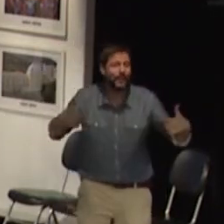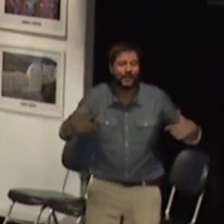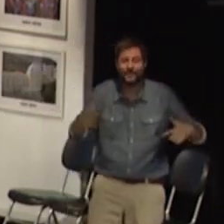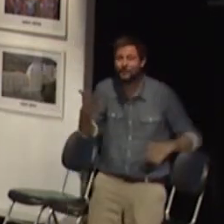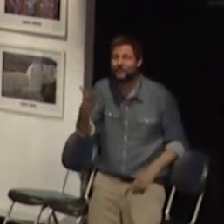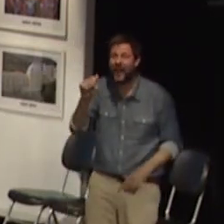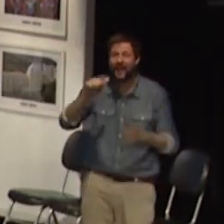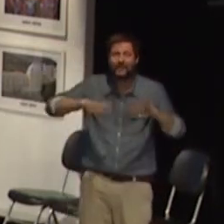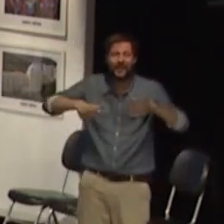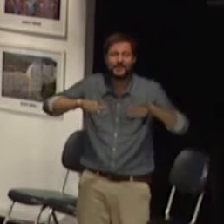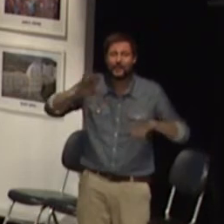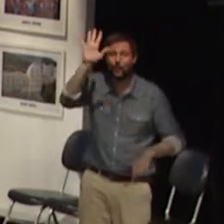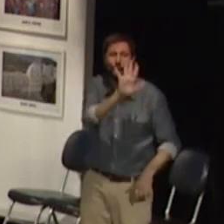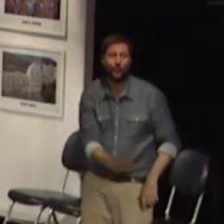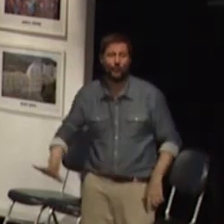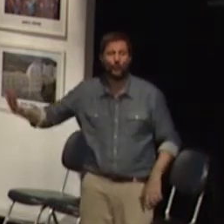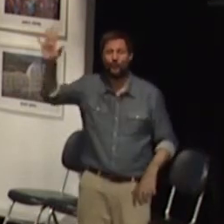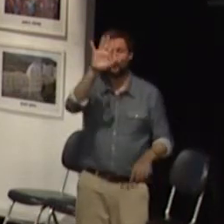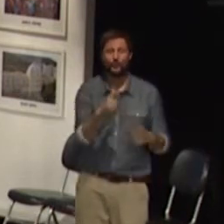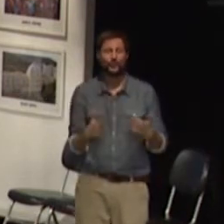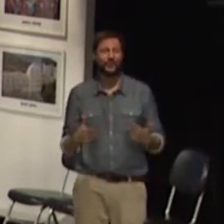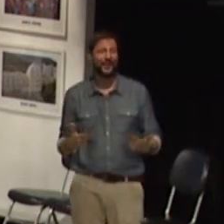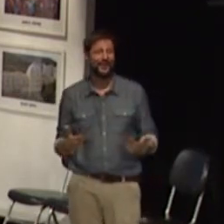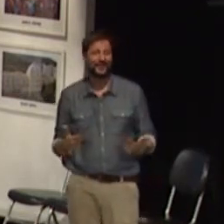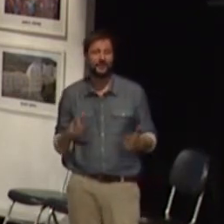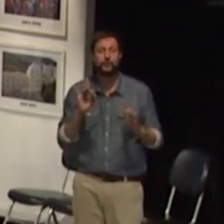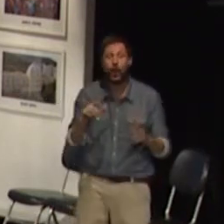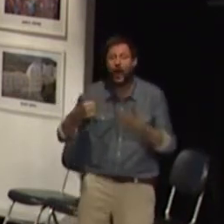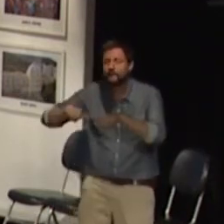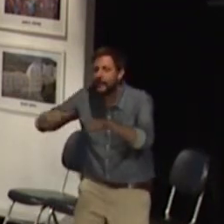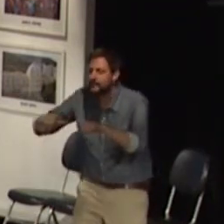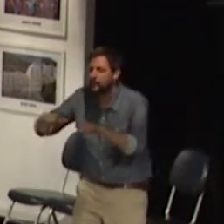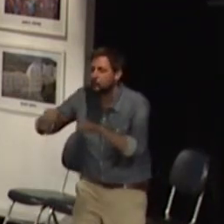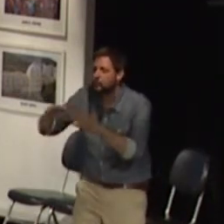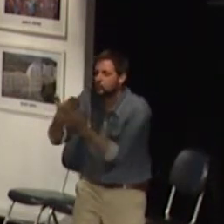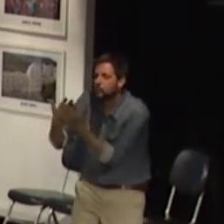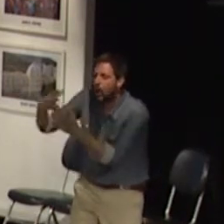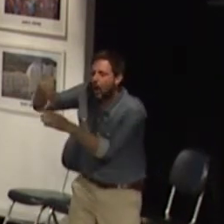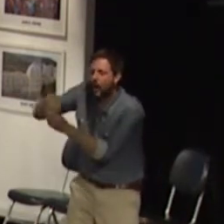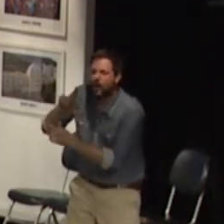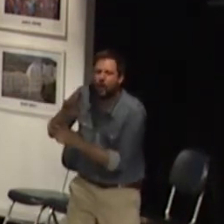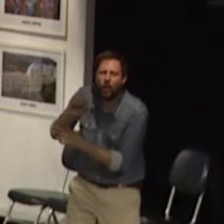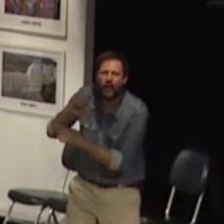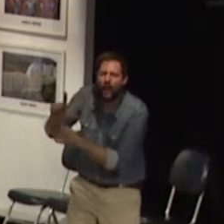os surdos, mas não se pensava numa avaliação para todo o Brasil, para os